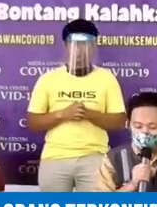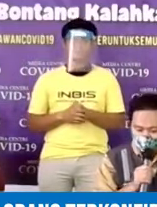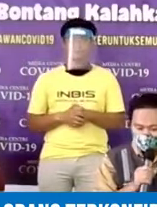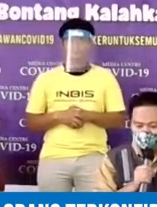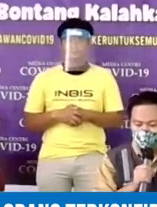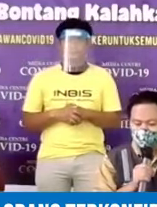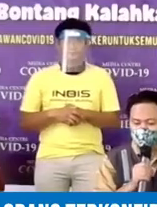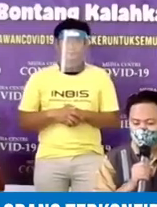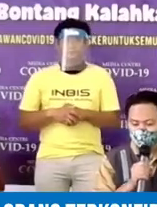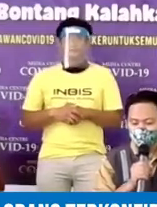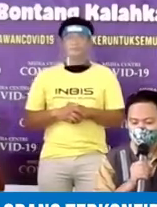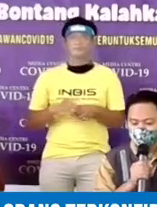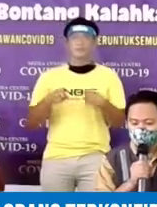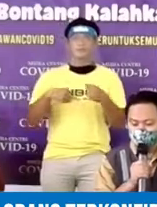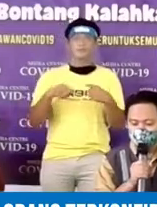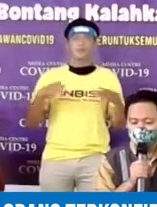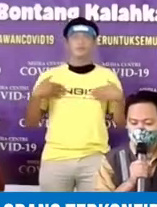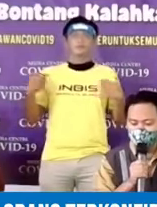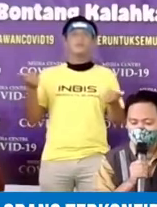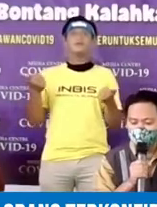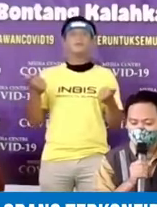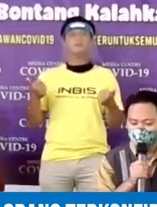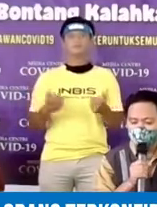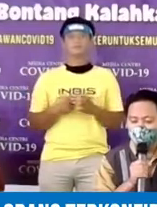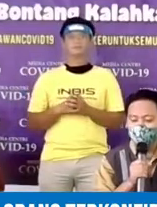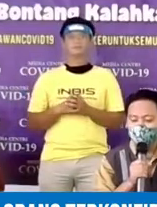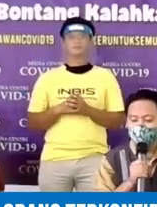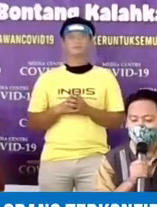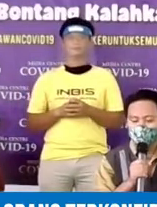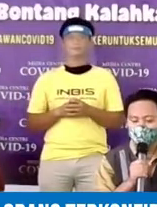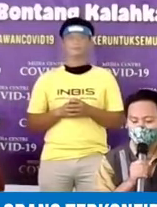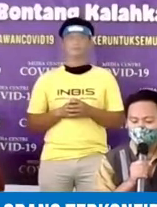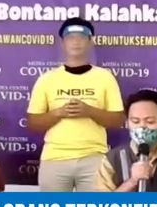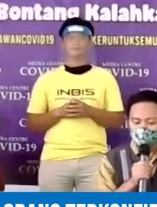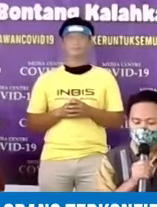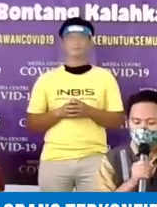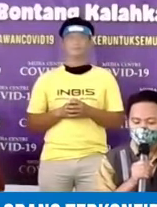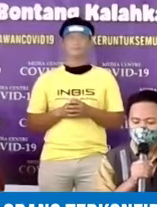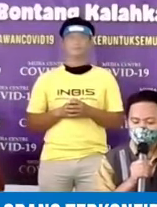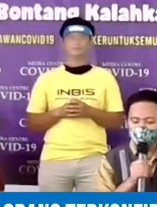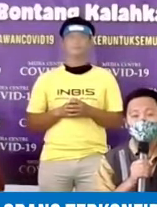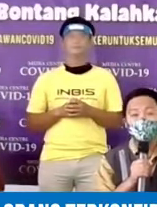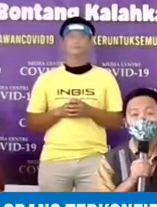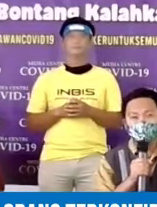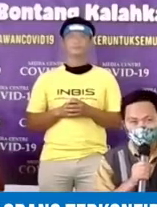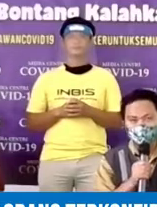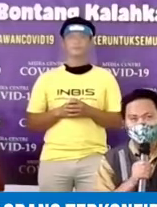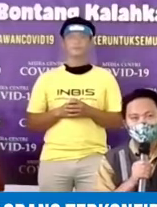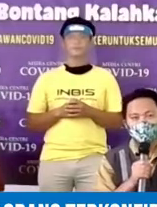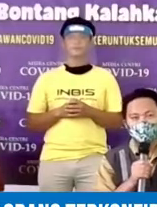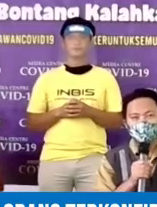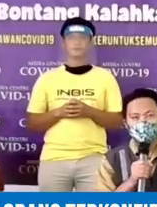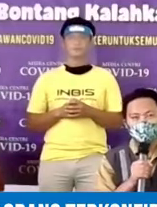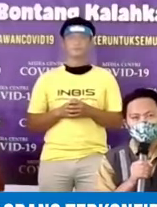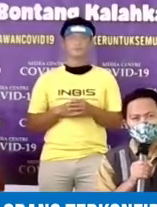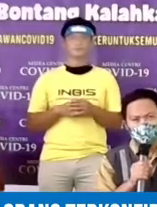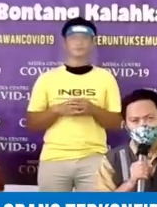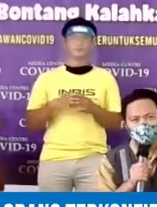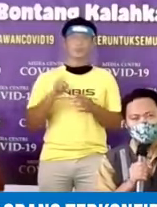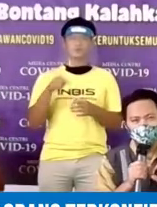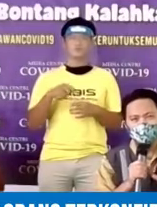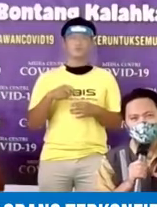pada saat mengunci hat dan bisa menang lawan dan bisa menang lawan virus harus menjaga agar tidak menjadi pembawa virus nah